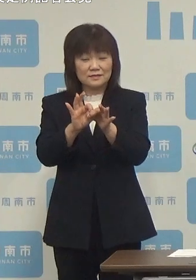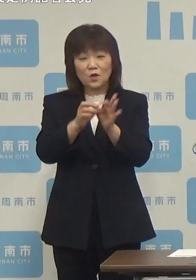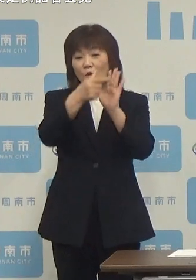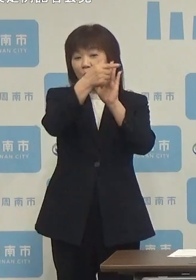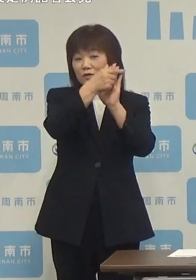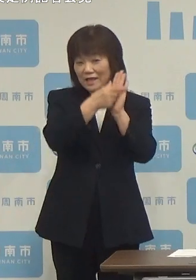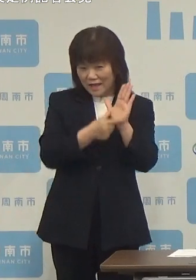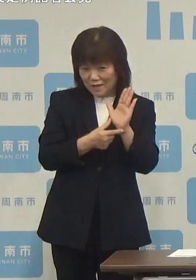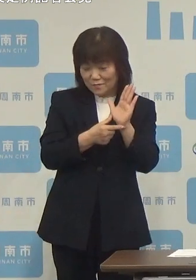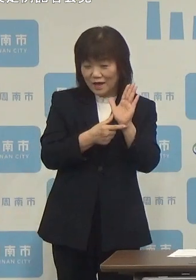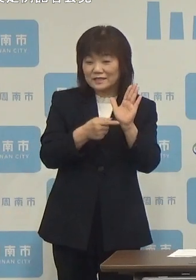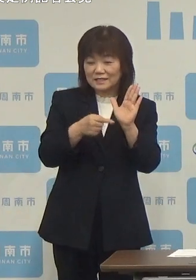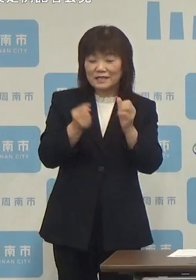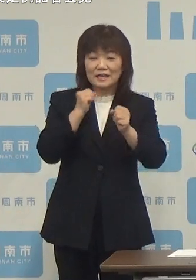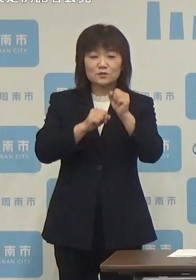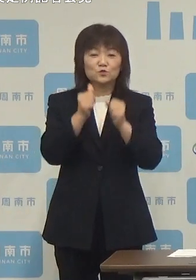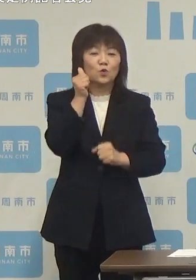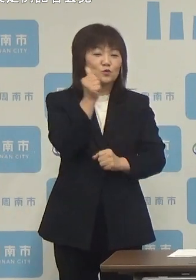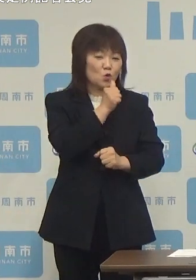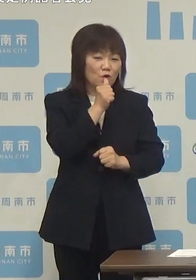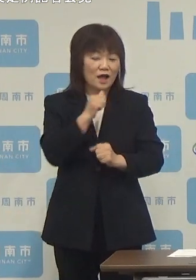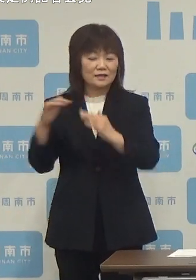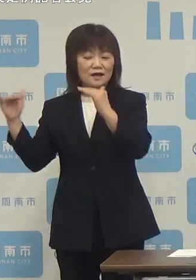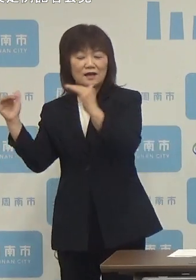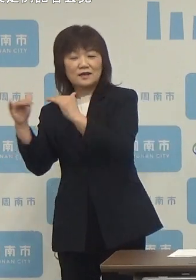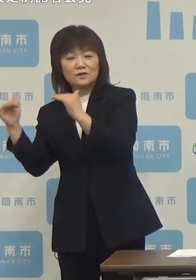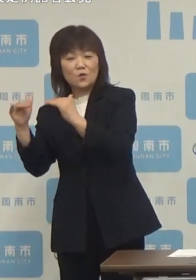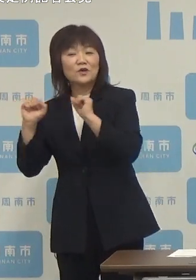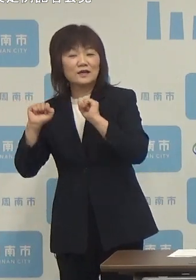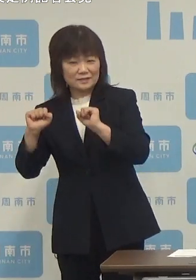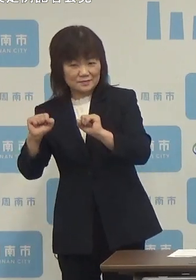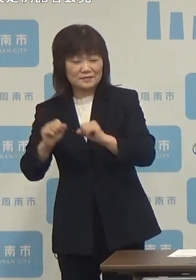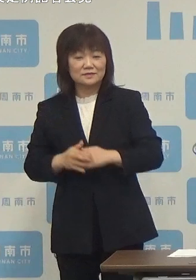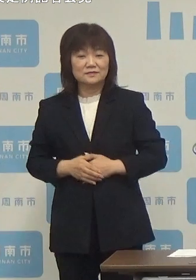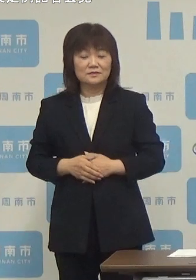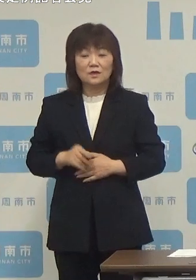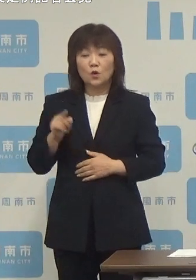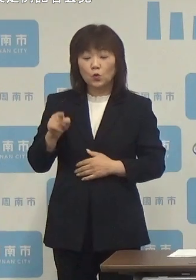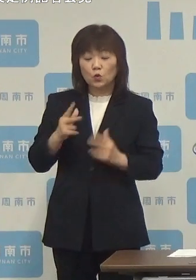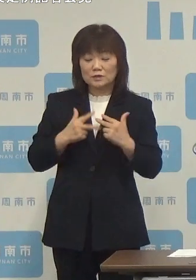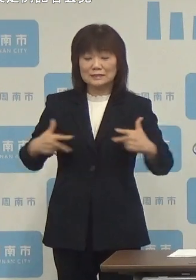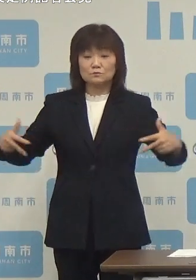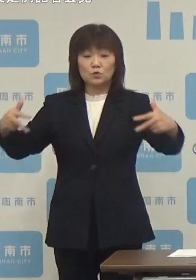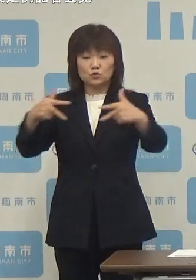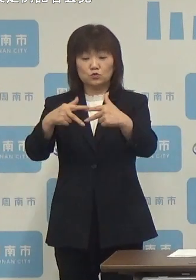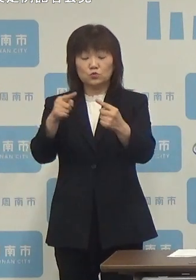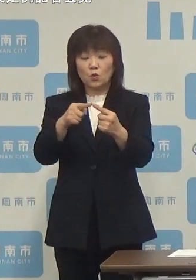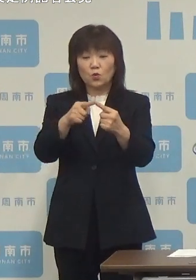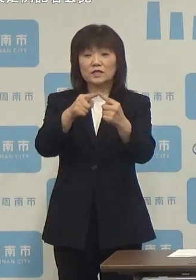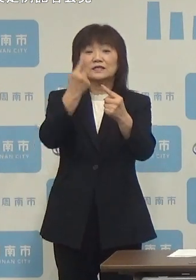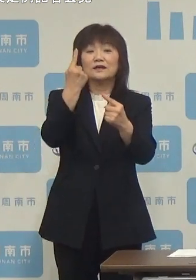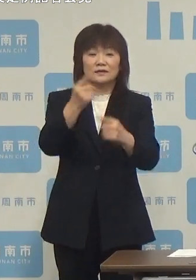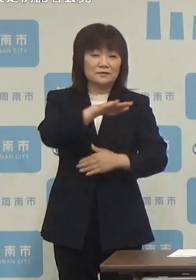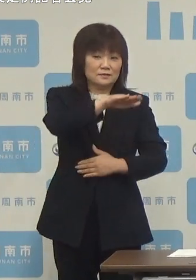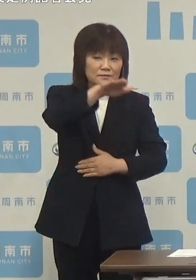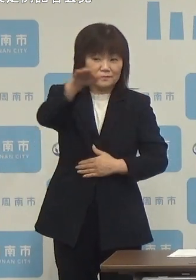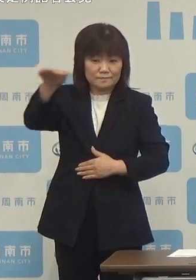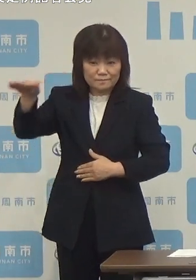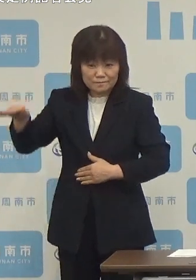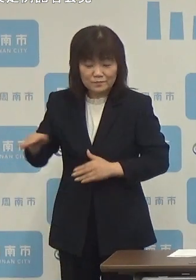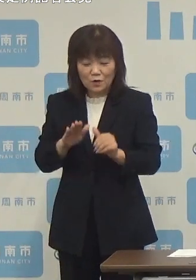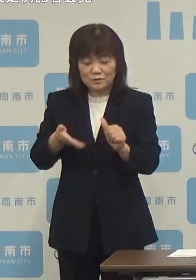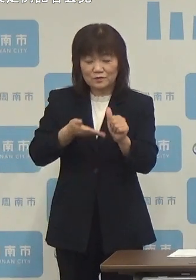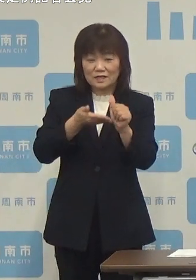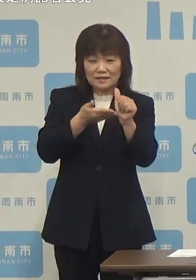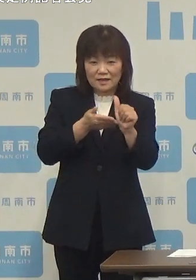をテーマに活動紹介やクロストークを行います。このシンポジウムをきっかけに、皆様が子育